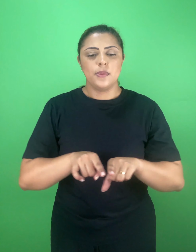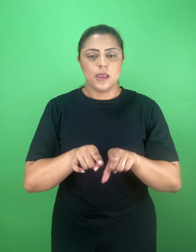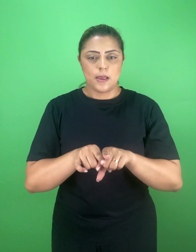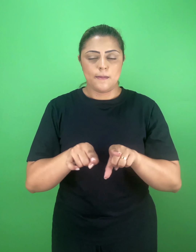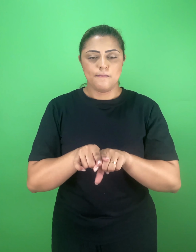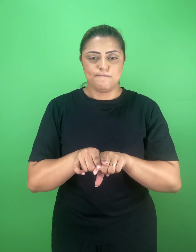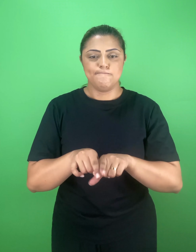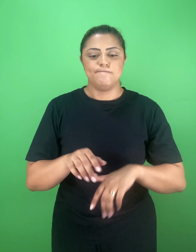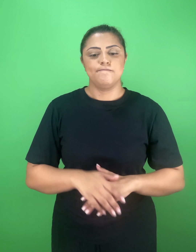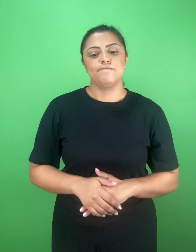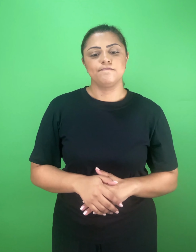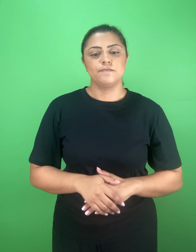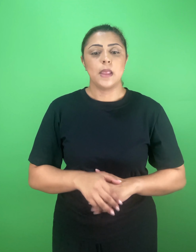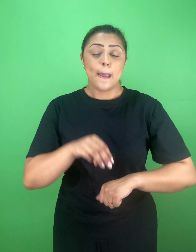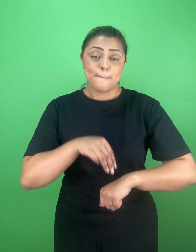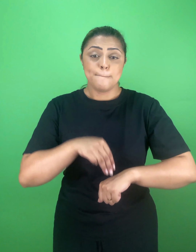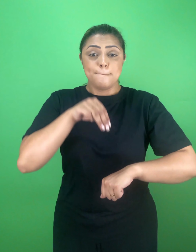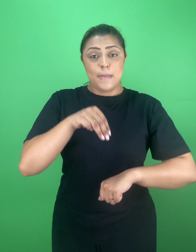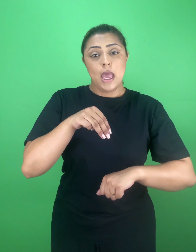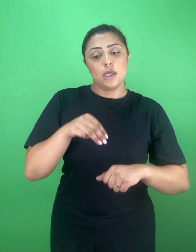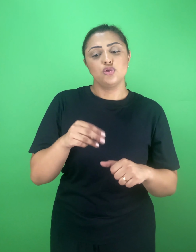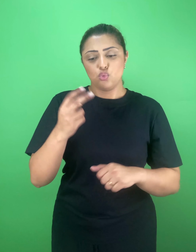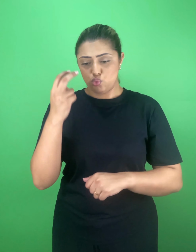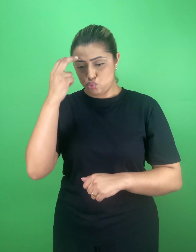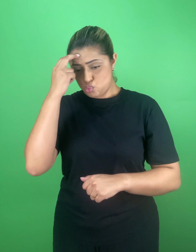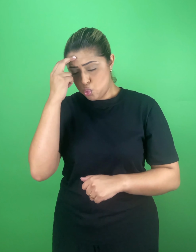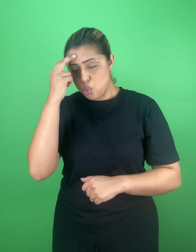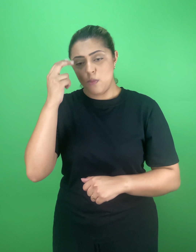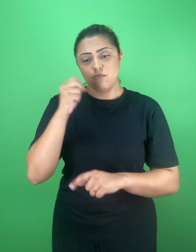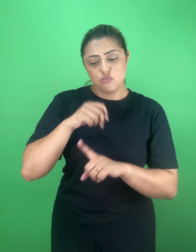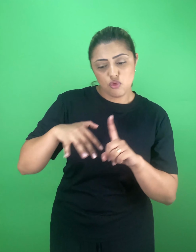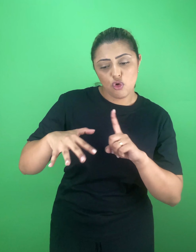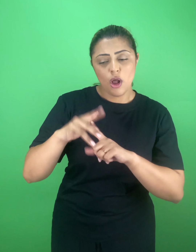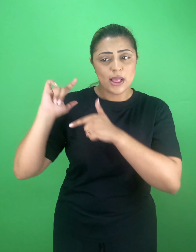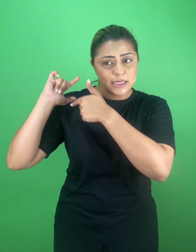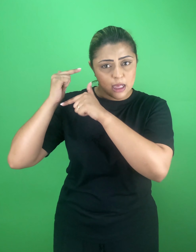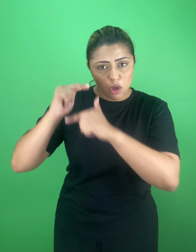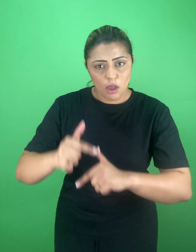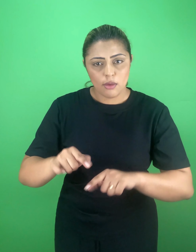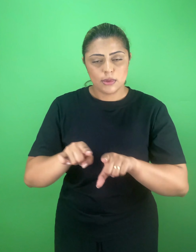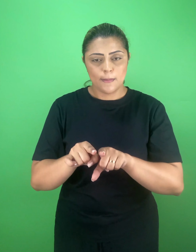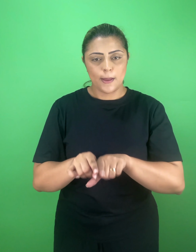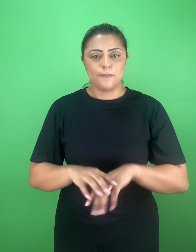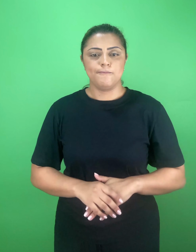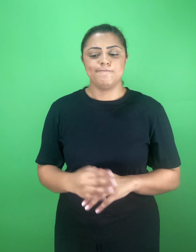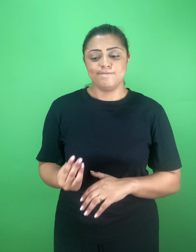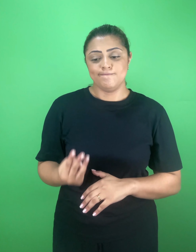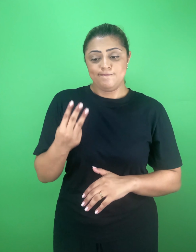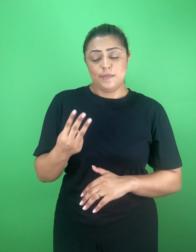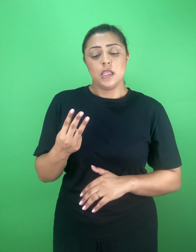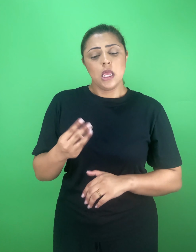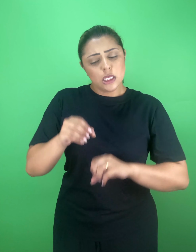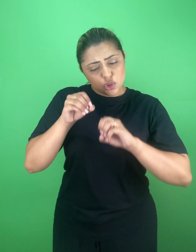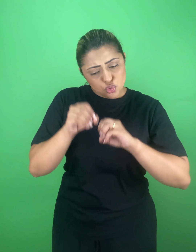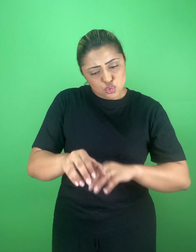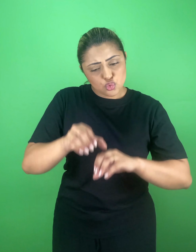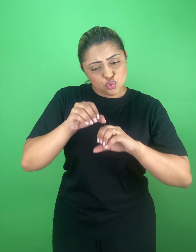mestres ou de culturas populares e tradicionais 3. Ações de capacitação, formação e